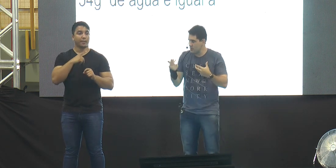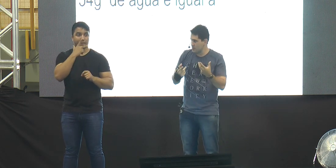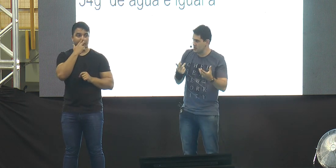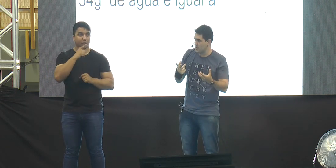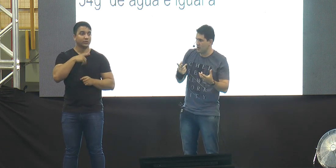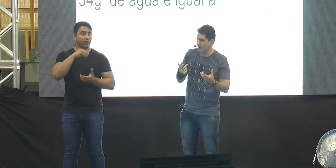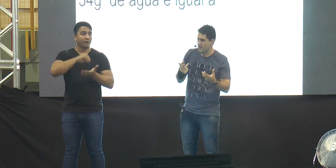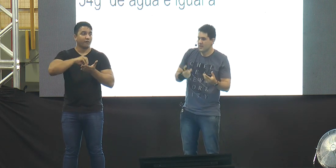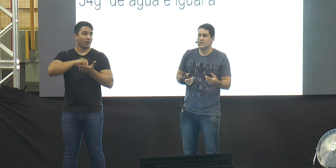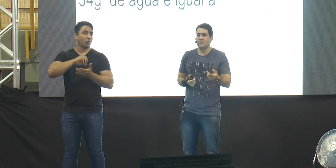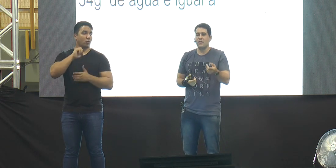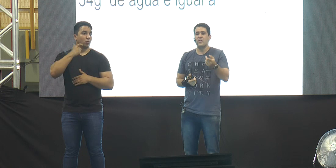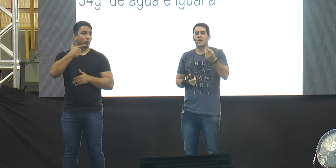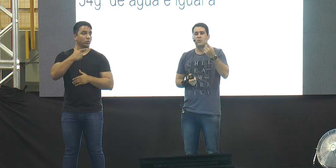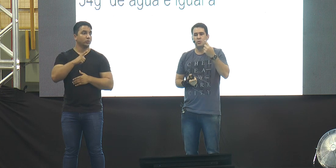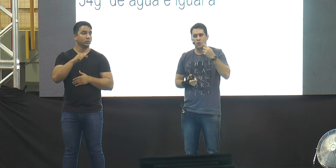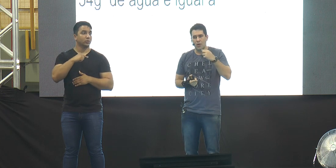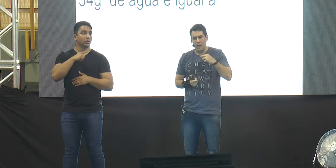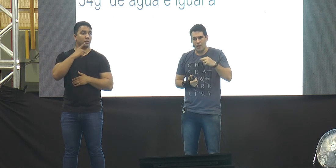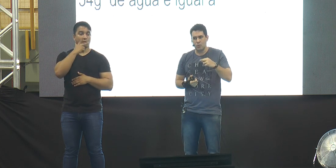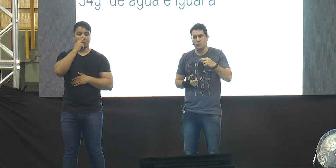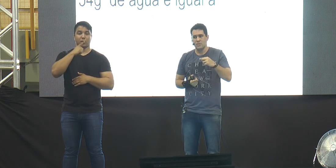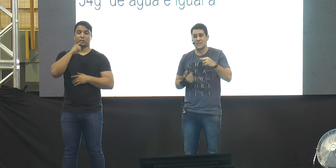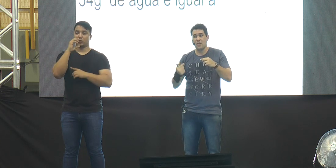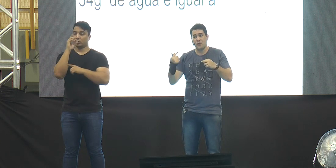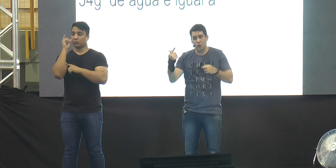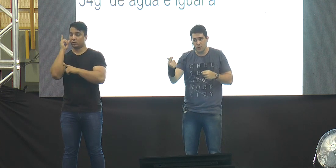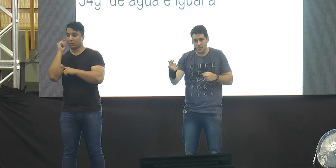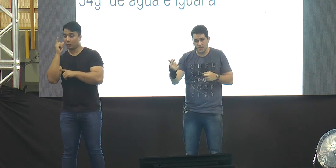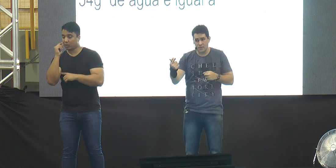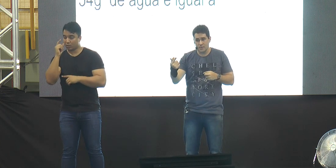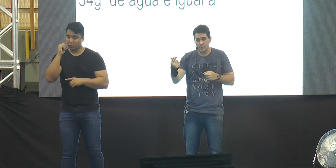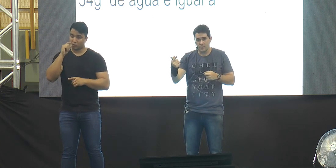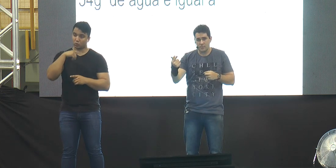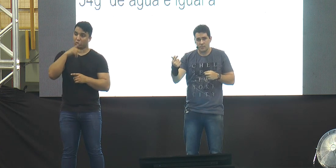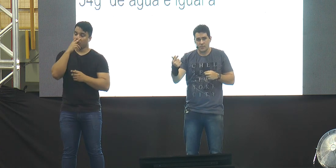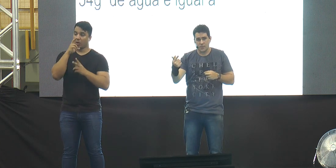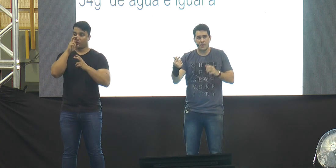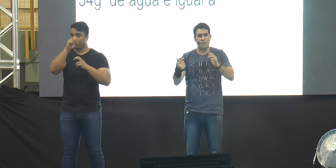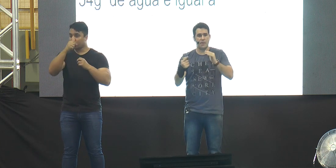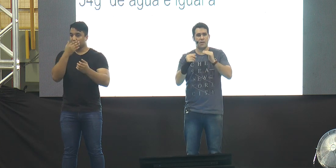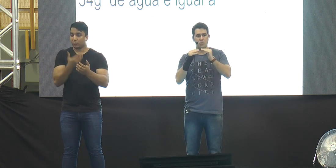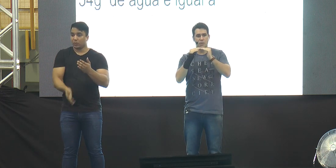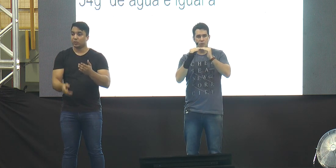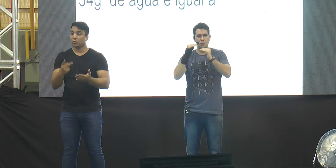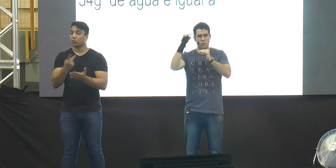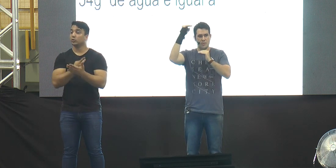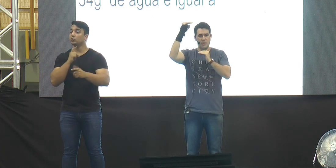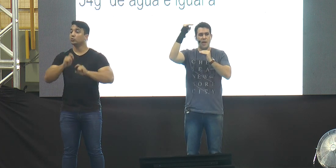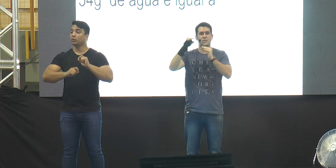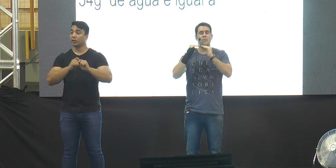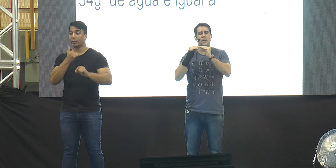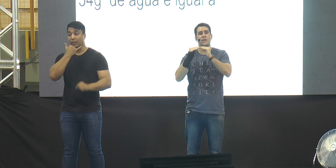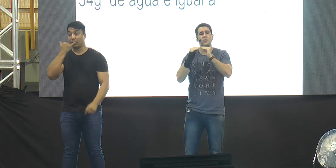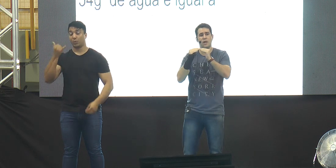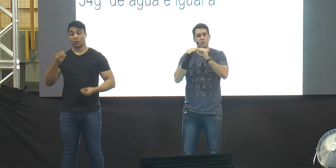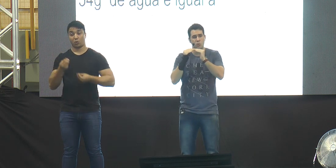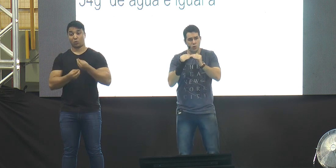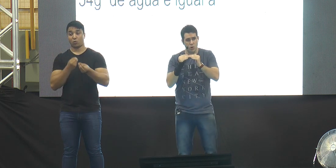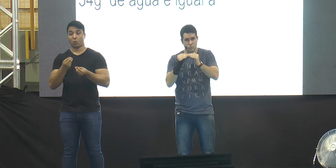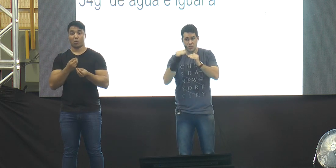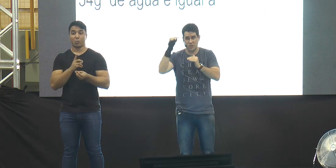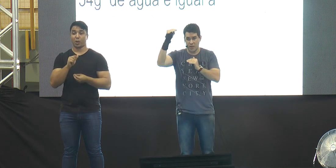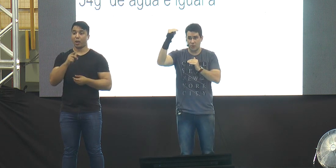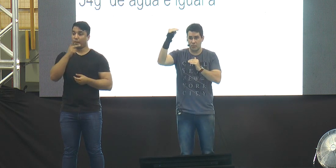acaba faltando oxigênio, você vai ficando sonolento, sem forças, E dependendo do grau de toxicidade, dependendo do